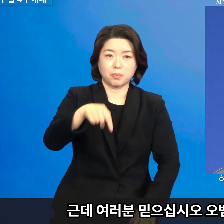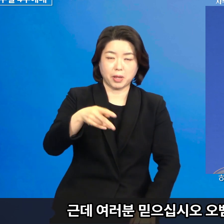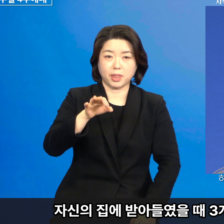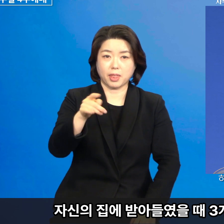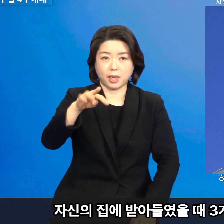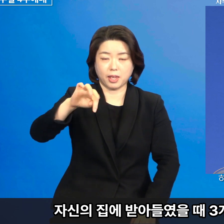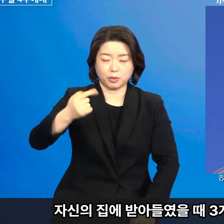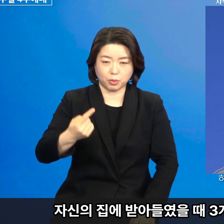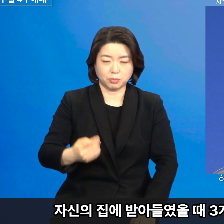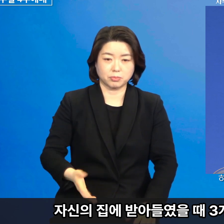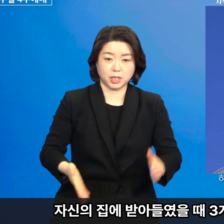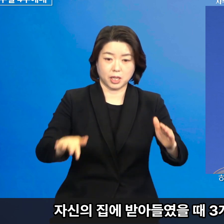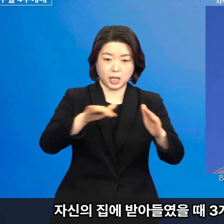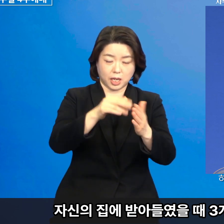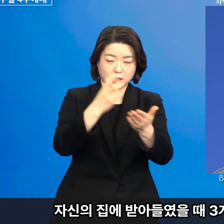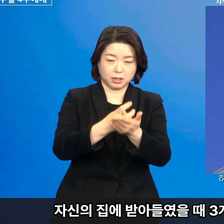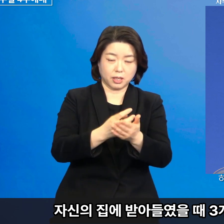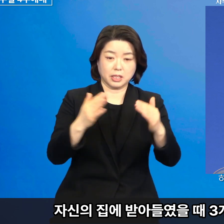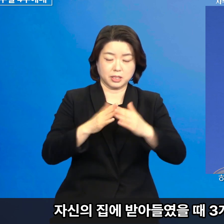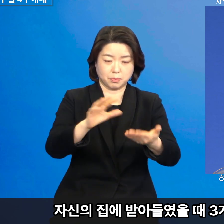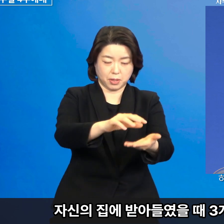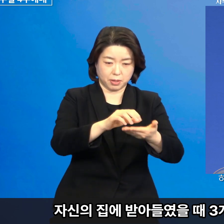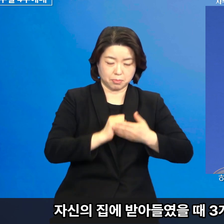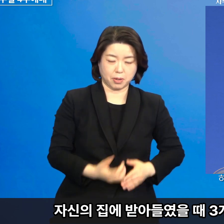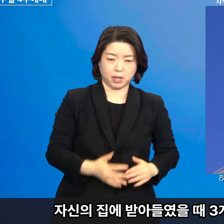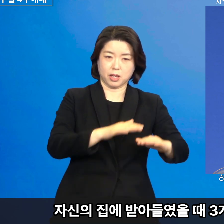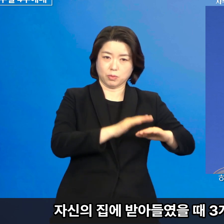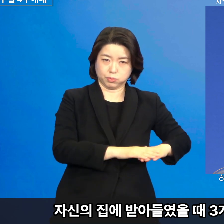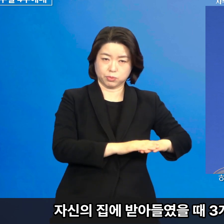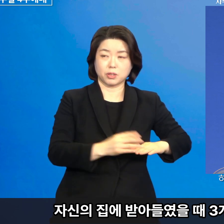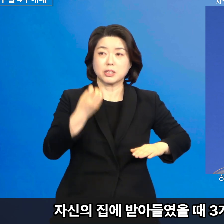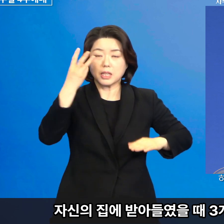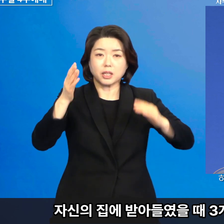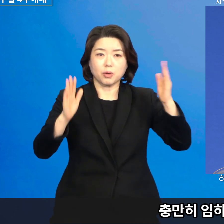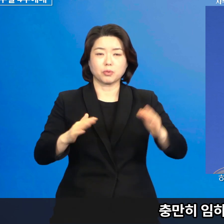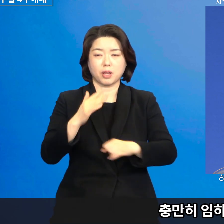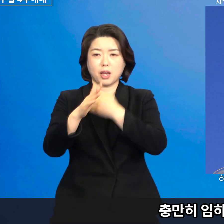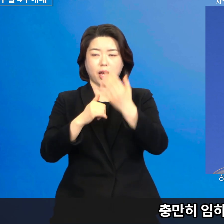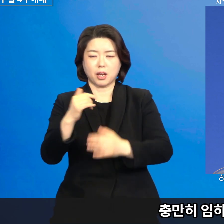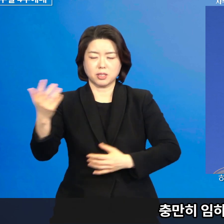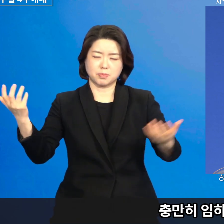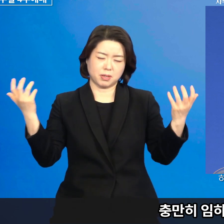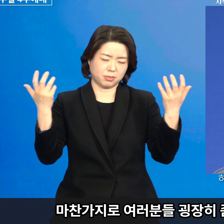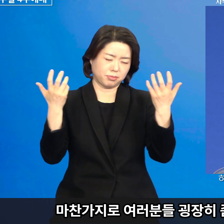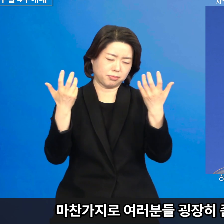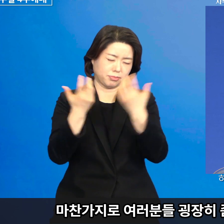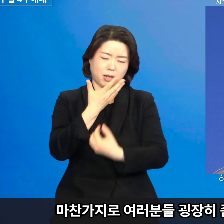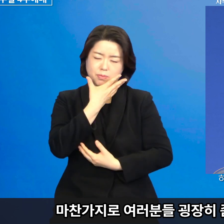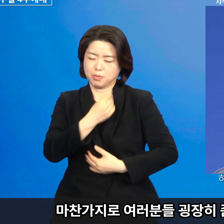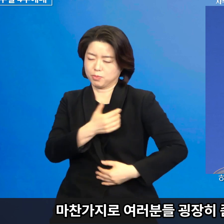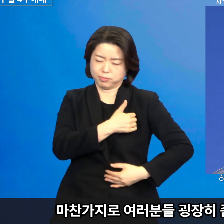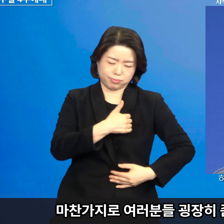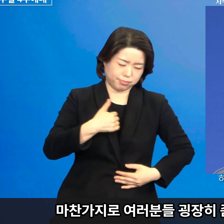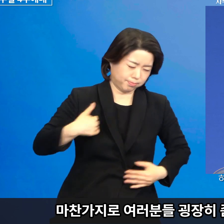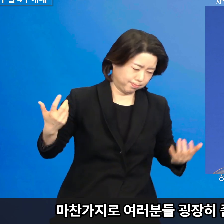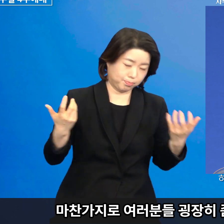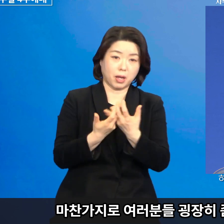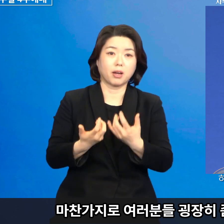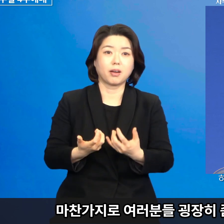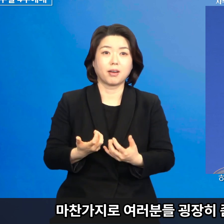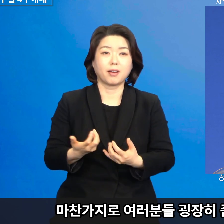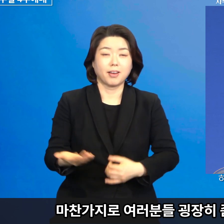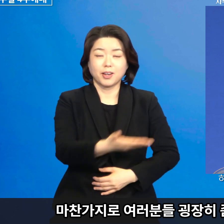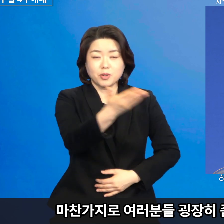하나님의 궤를 자신의 집에 받아들였을 때 3개월간 하나님의 임재와 복이 충만히 임하였습니다. 마찬가지로 여러분들 굉장히